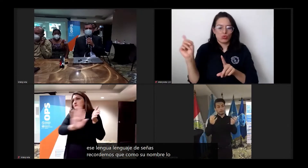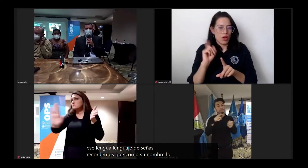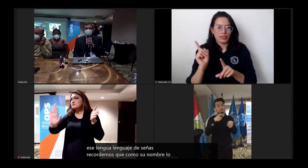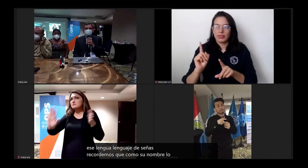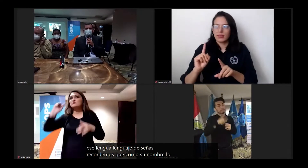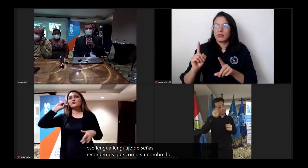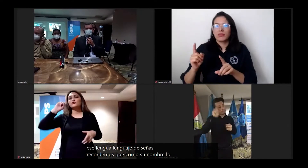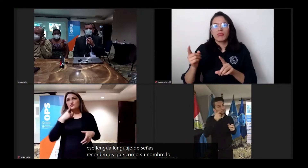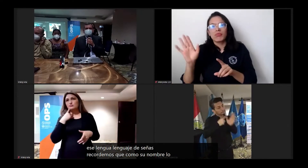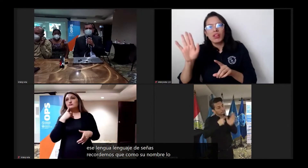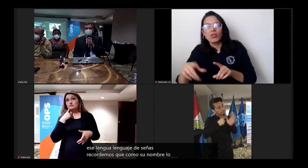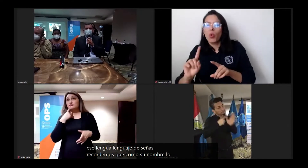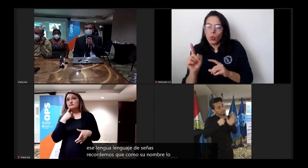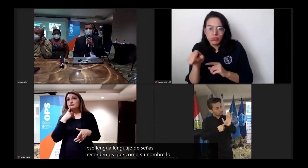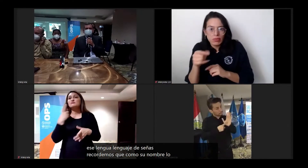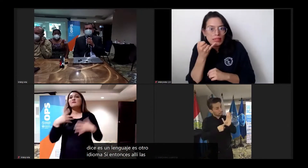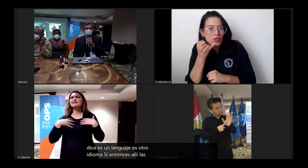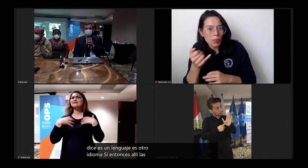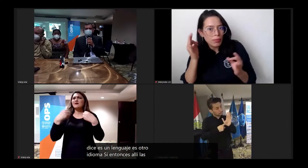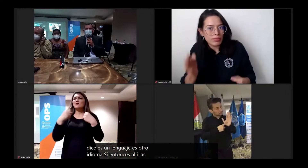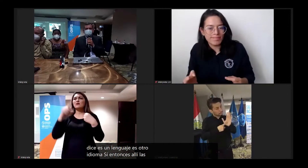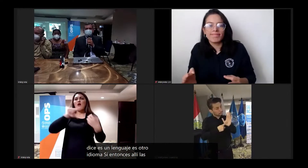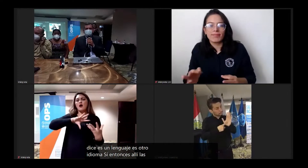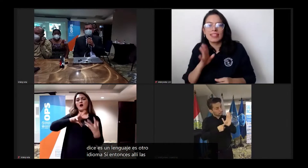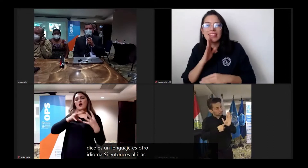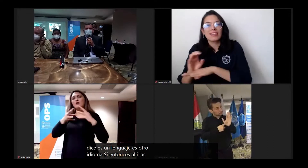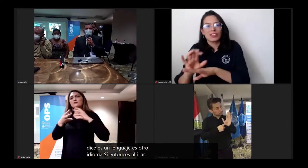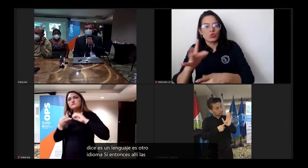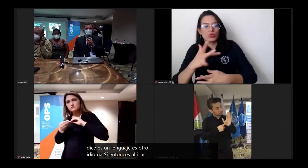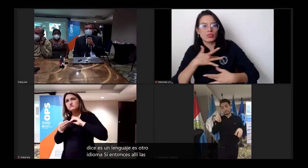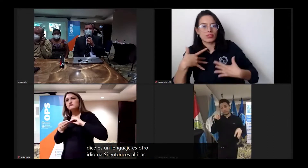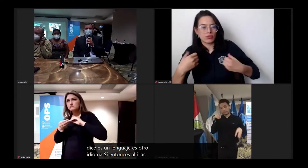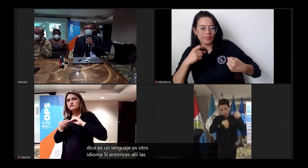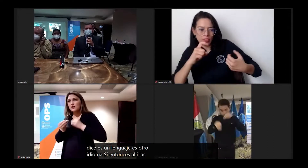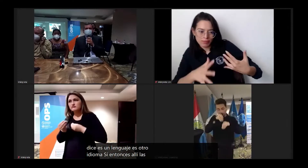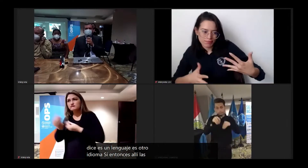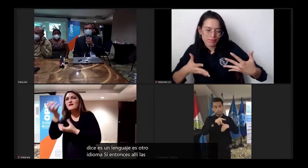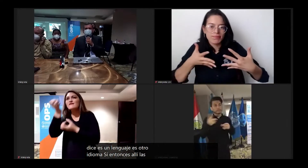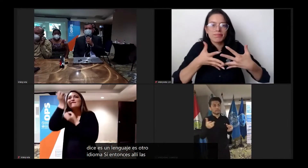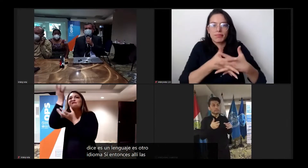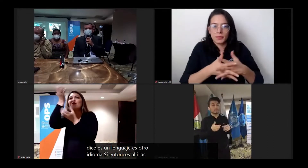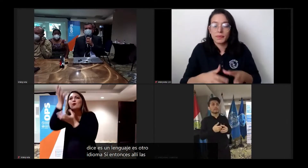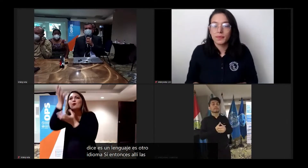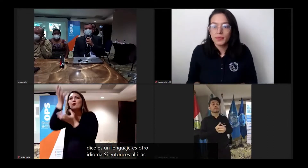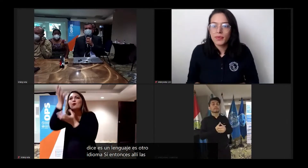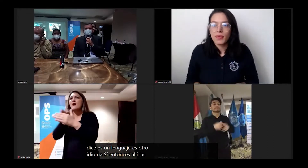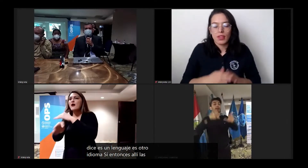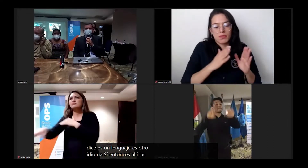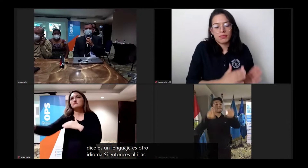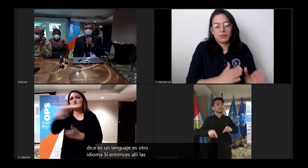las entidades de salud tienen que hacer ese ajuste razonable. Para la población con discapacidad